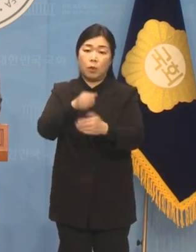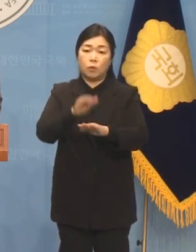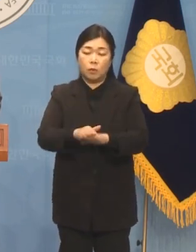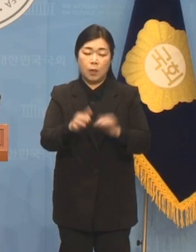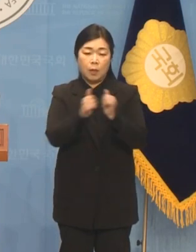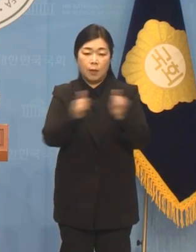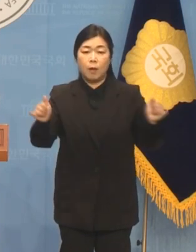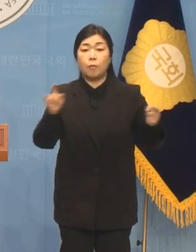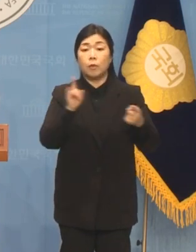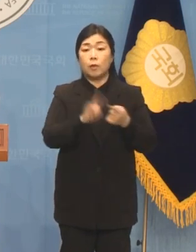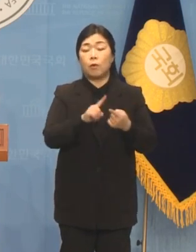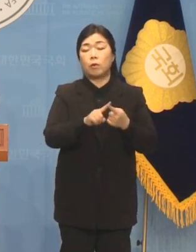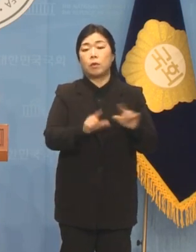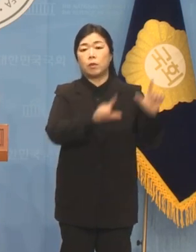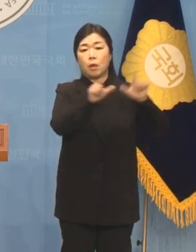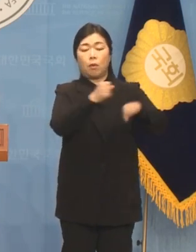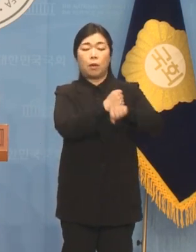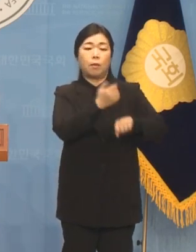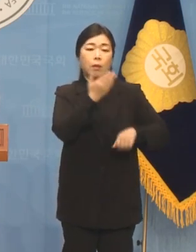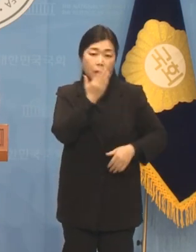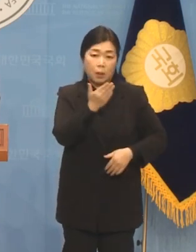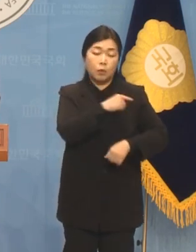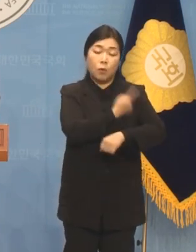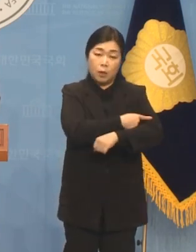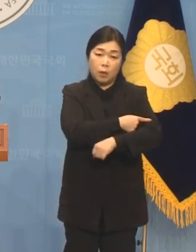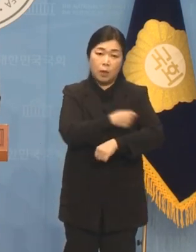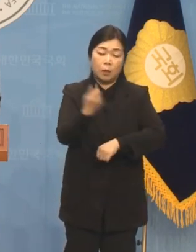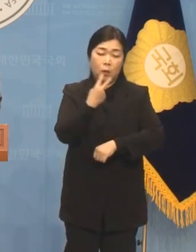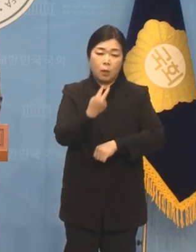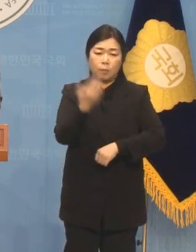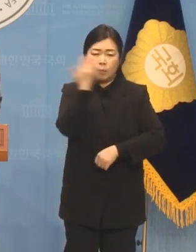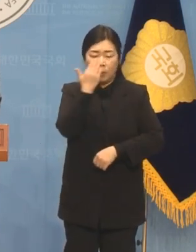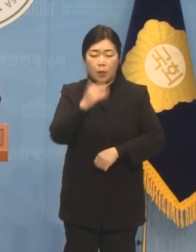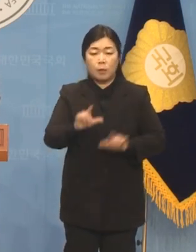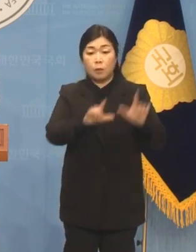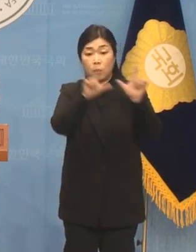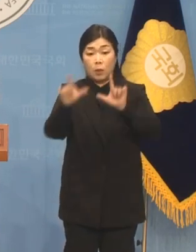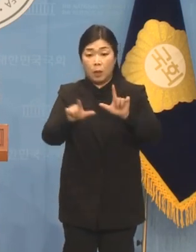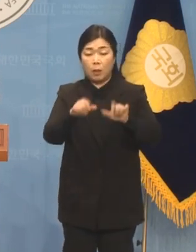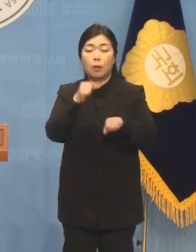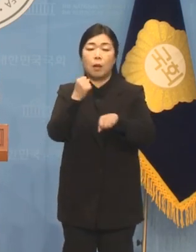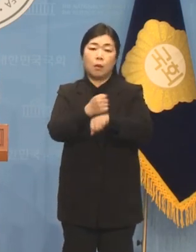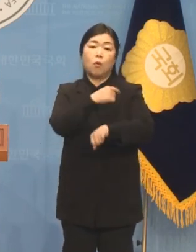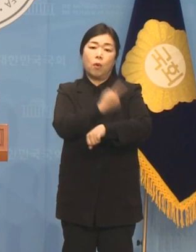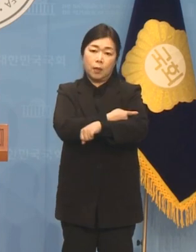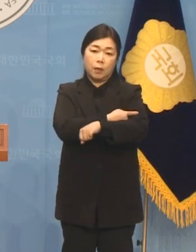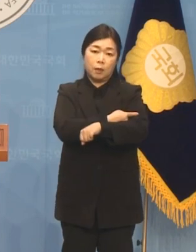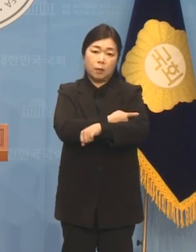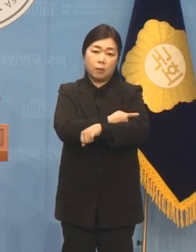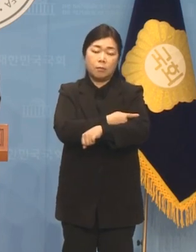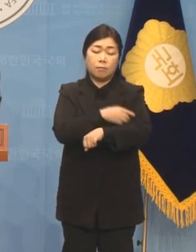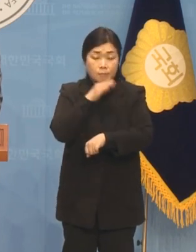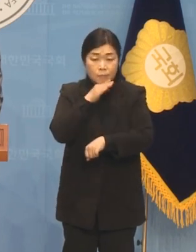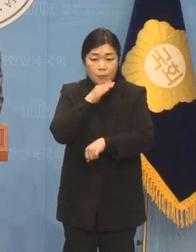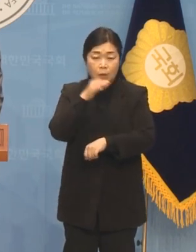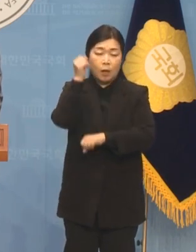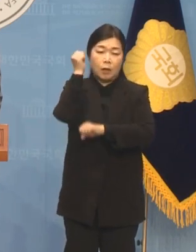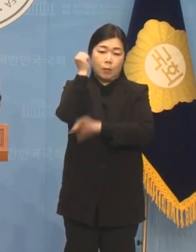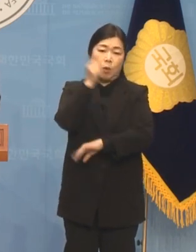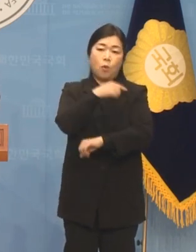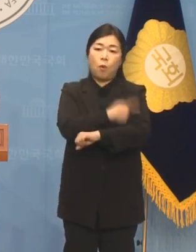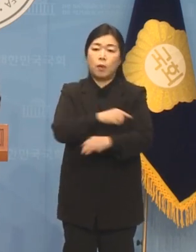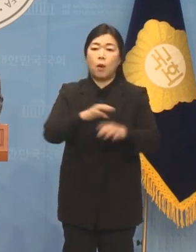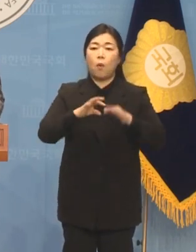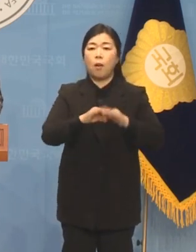권리, 건강하고 쾌적한 환경에서 생활할 권리, 즉 국민 기본권에 관한 문제라는